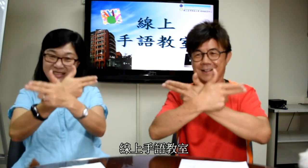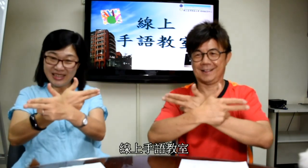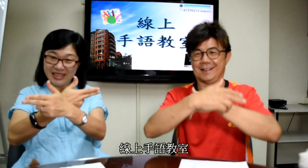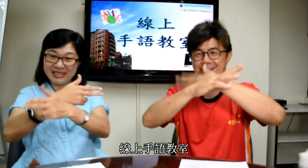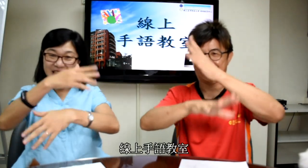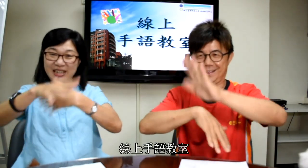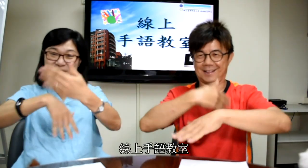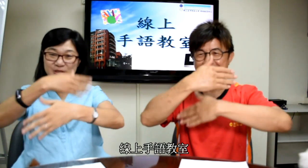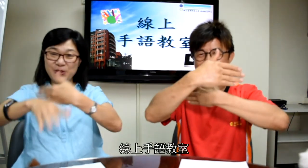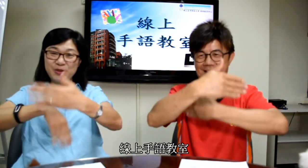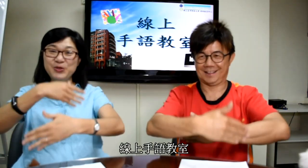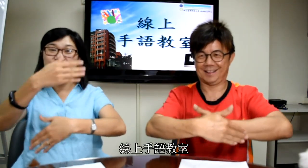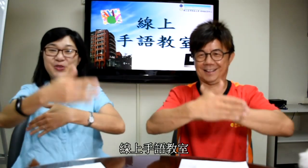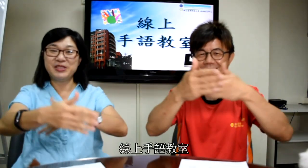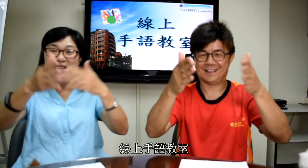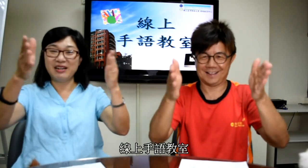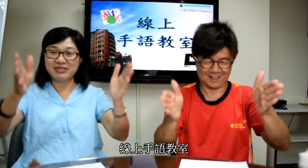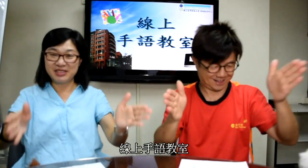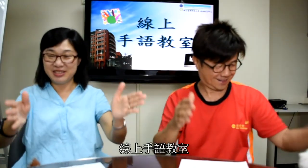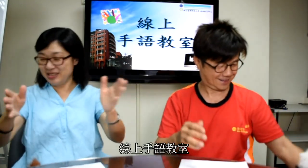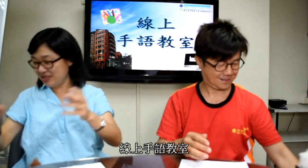线上手语教室。